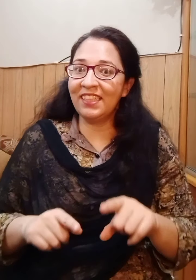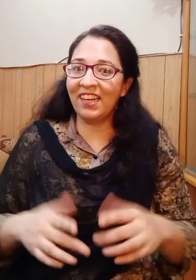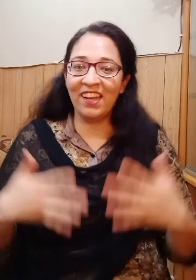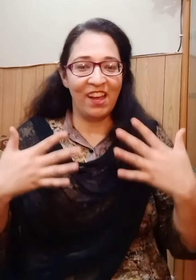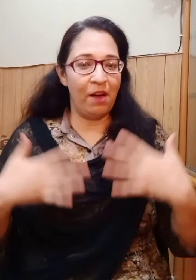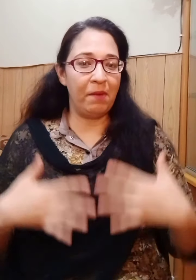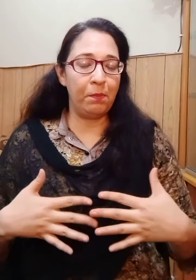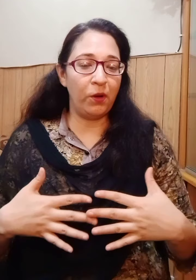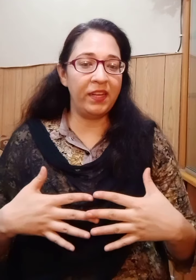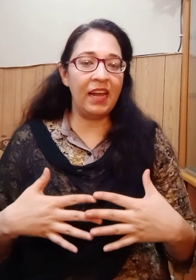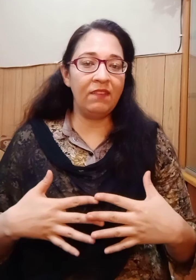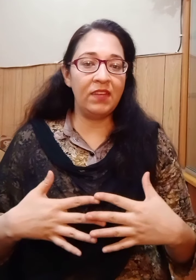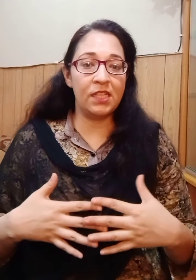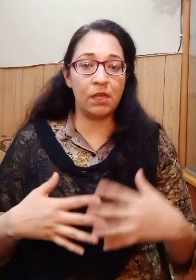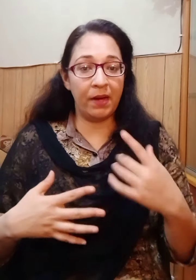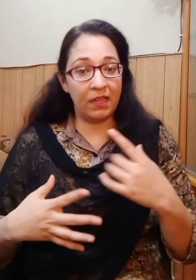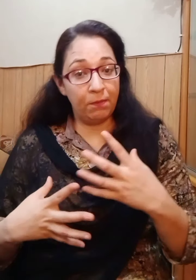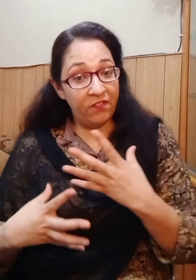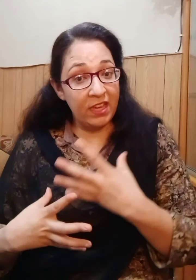हमारे चैनल को